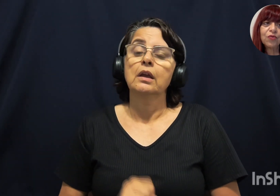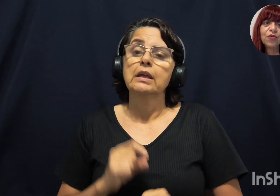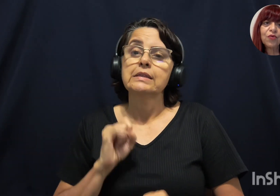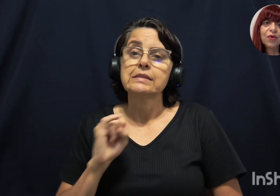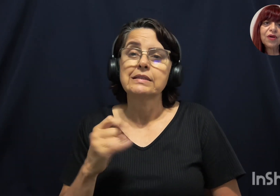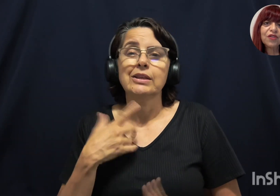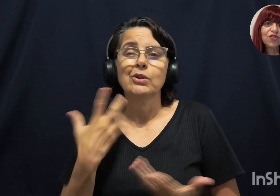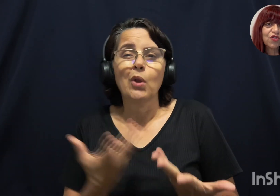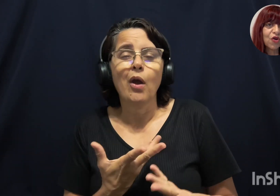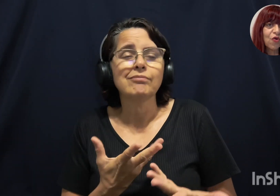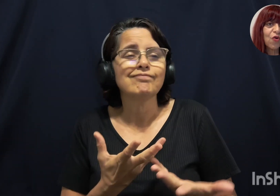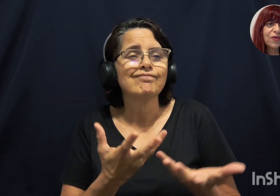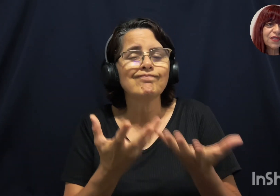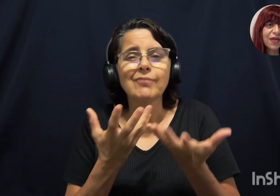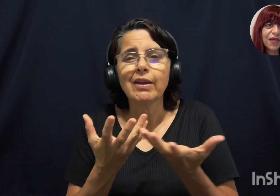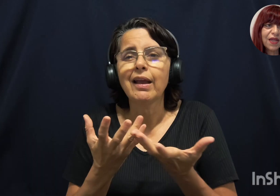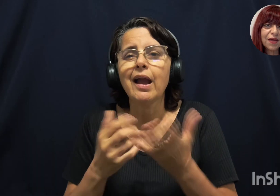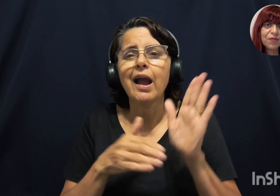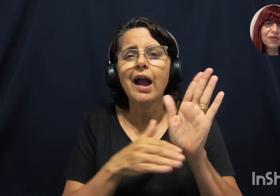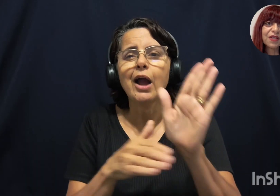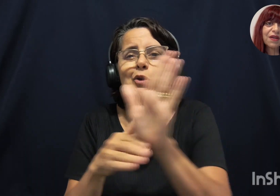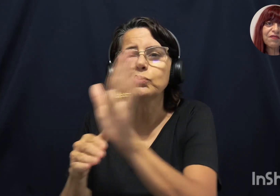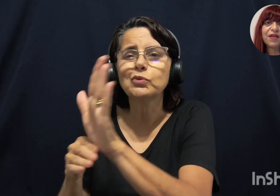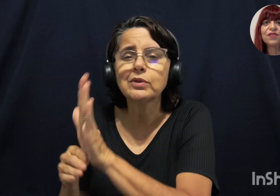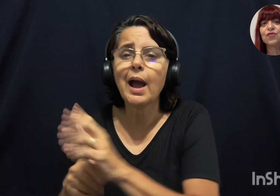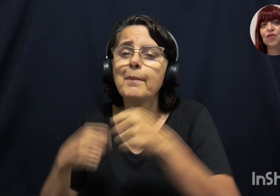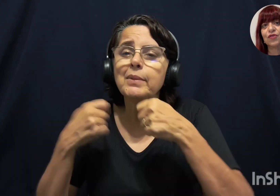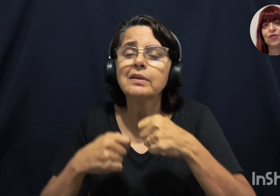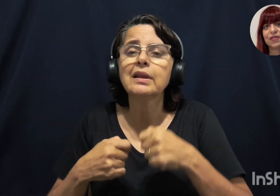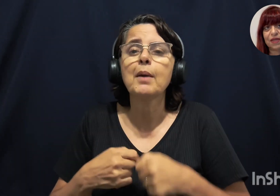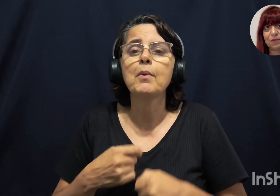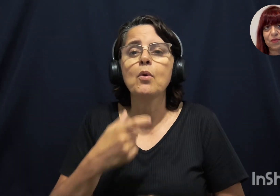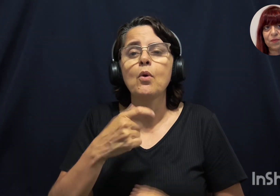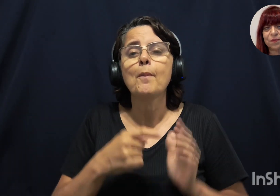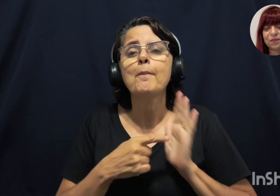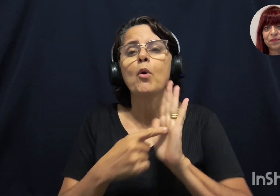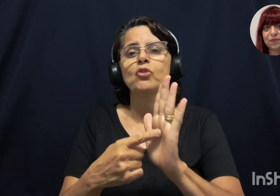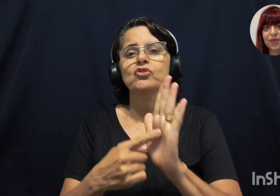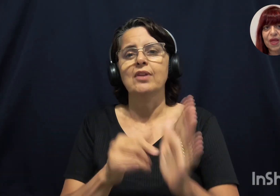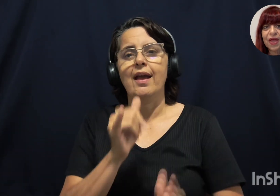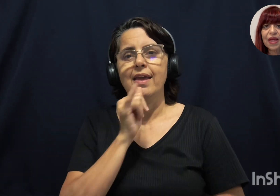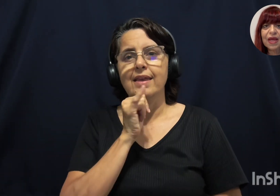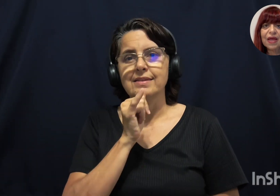o outro, só conseguiremos através do nosso exemplo.